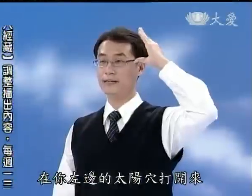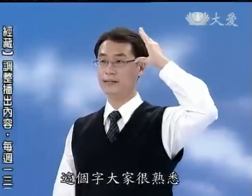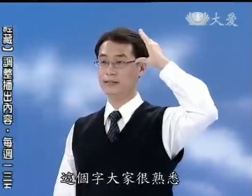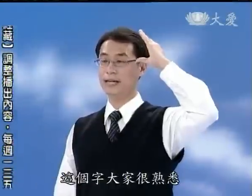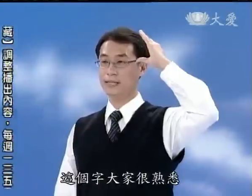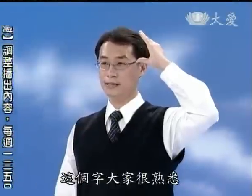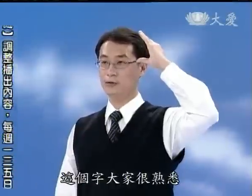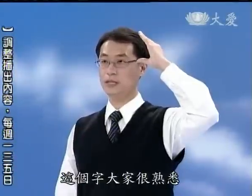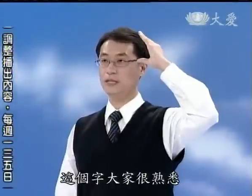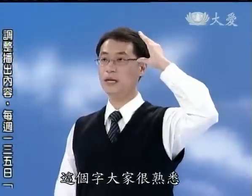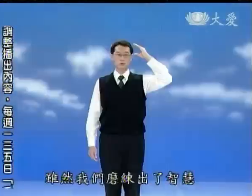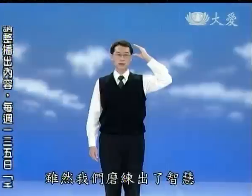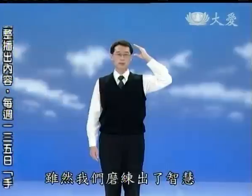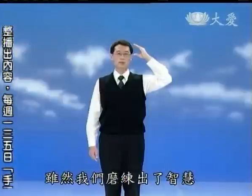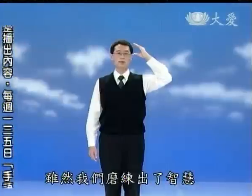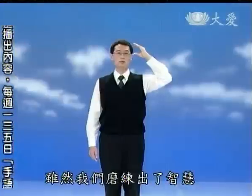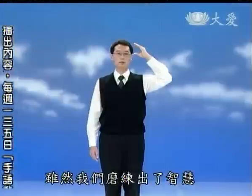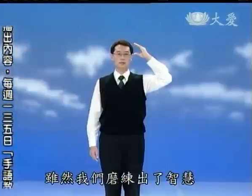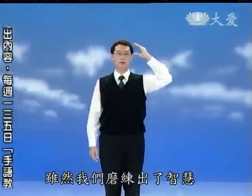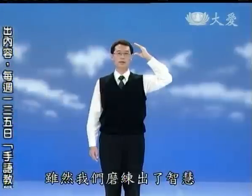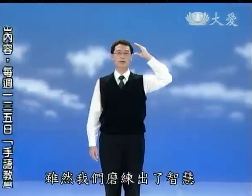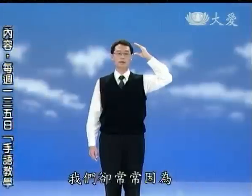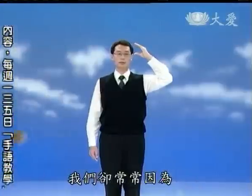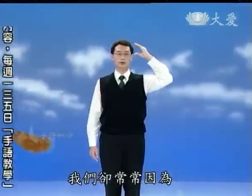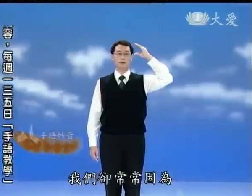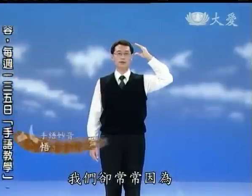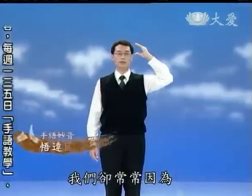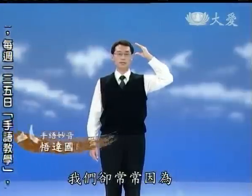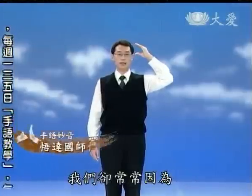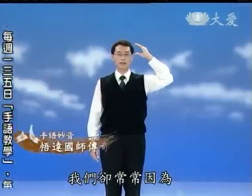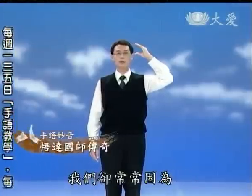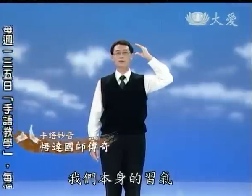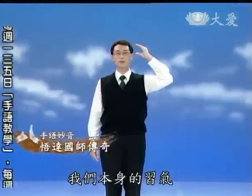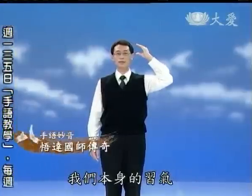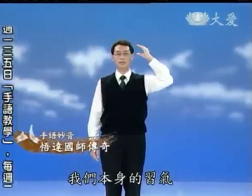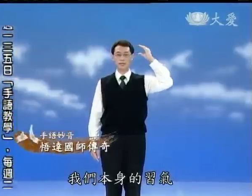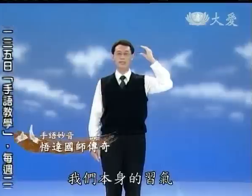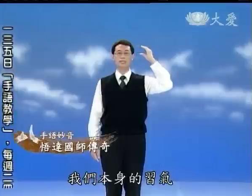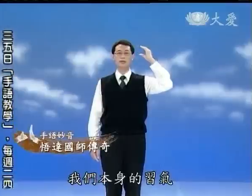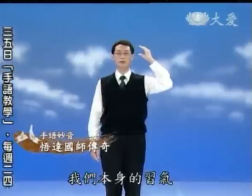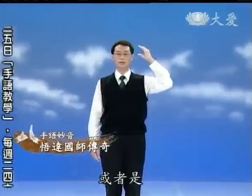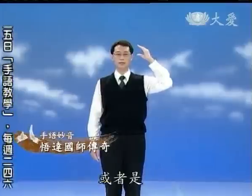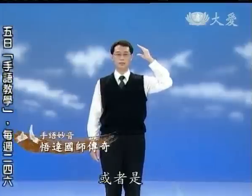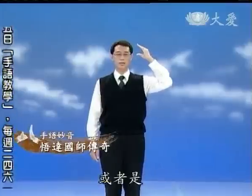这个字大家很熟悉。虽然我们磨练出了智慧，我们却常常因为我们本身的习气，或者是我